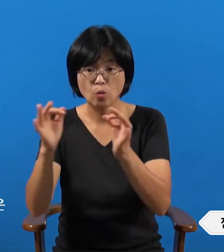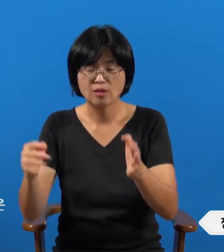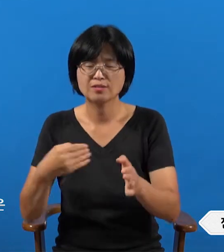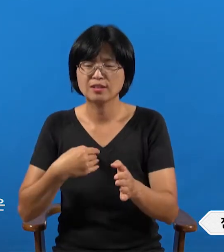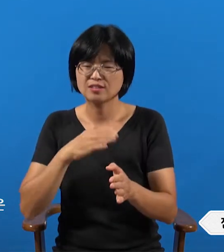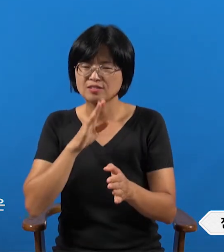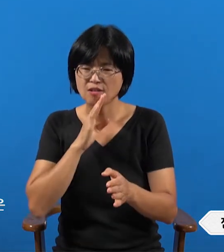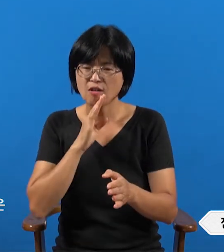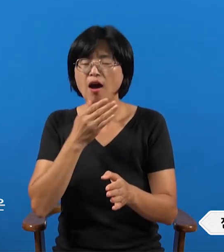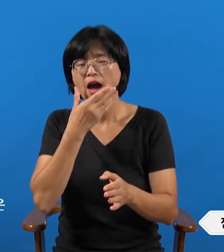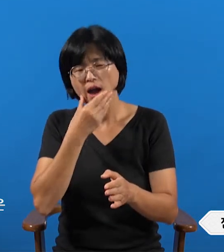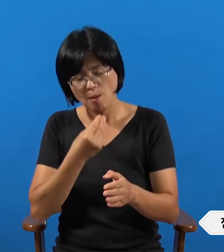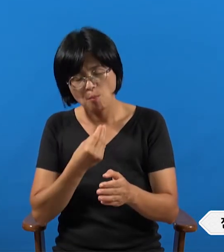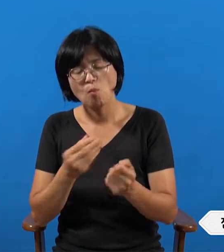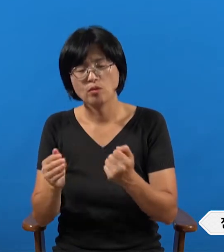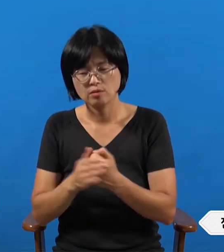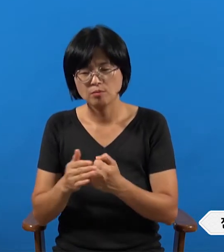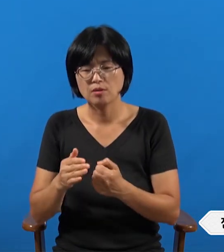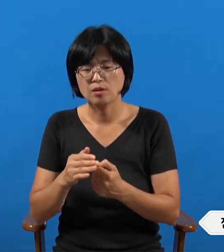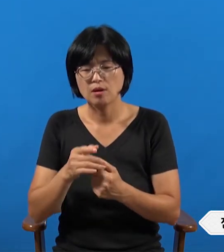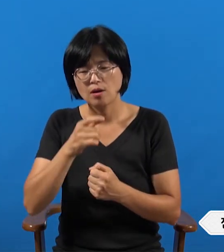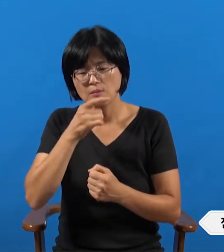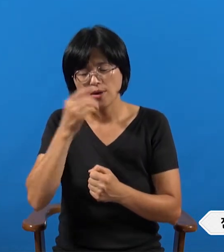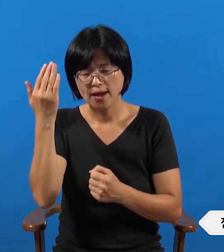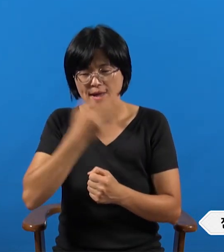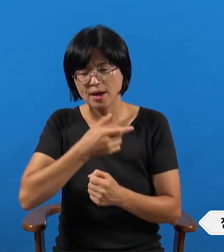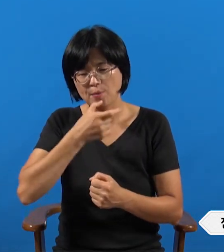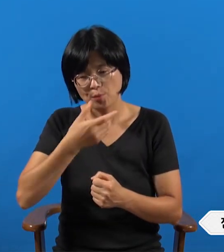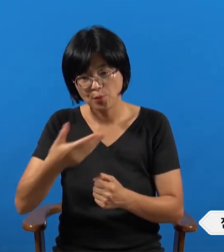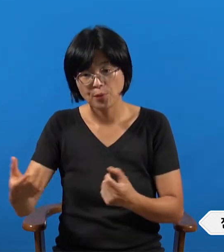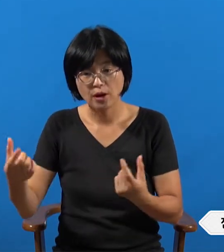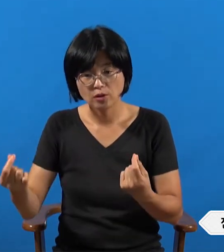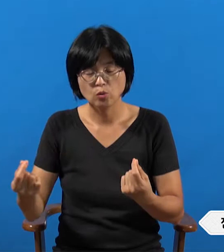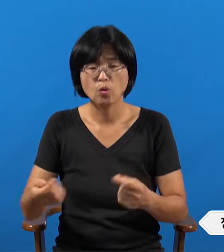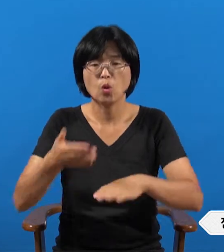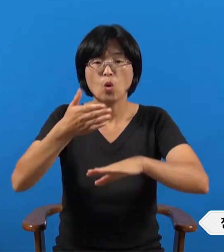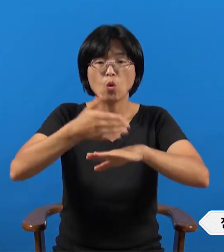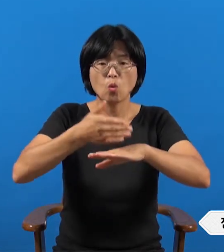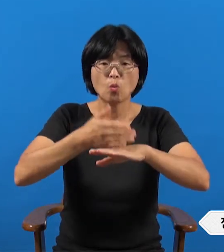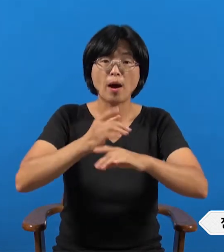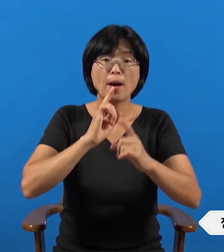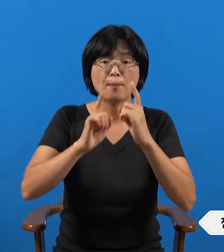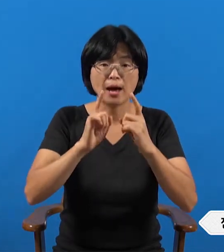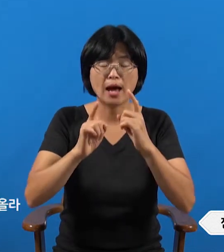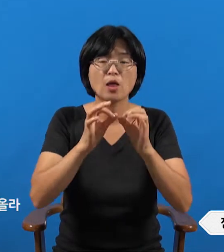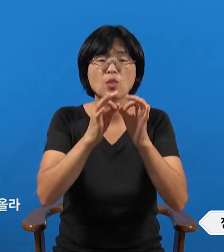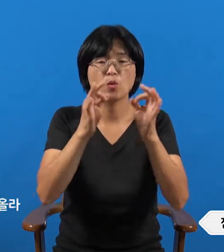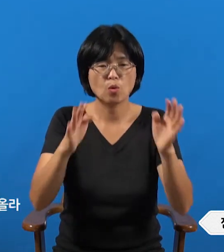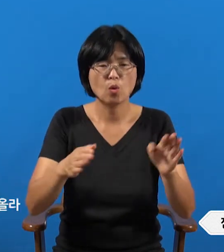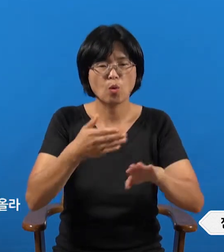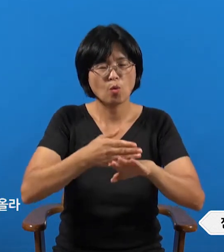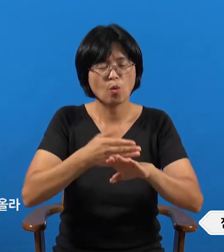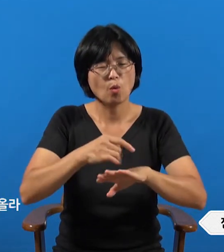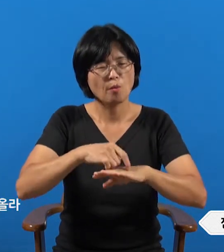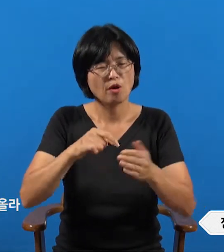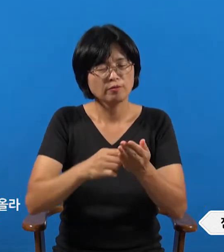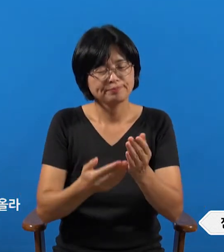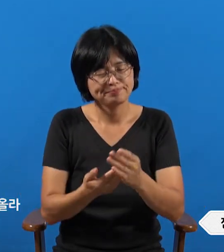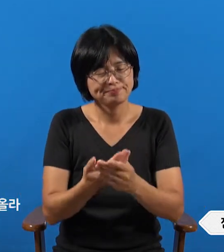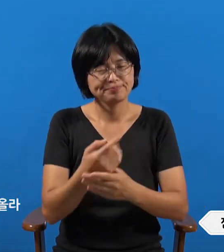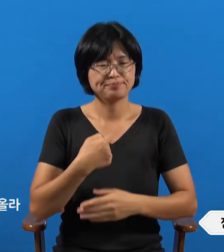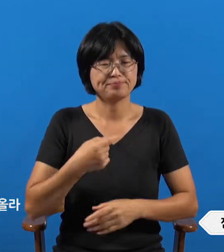나도 정말 행복해서 마음에 맑은 샘이 흐르고, 고맙다고 말하는 동안은 고마운 마음